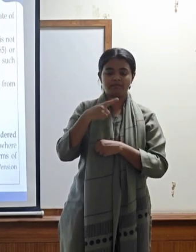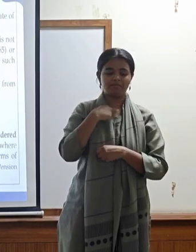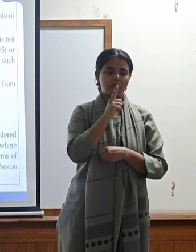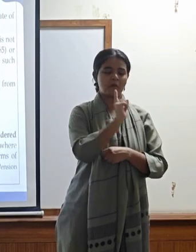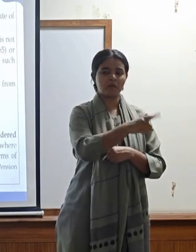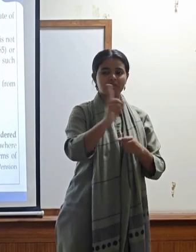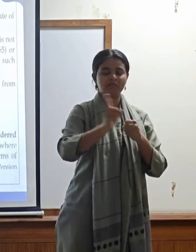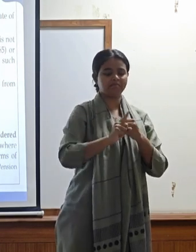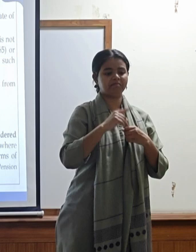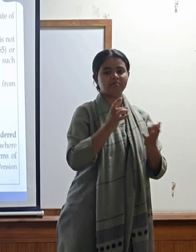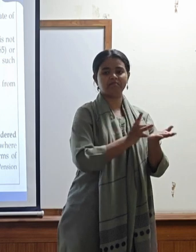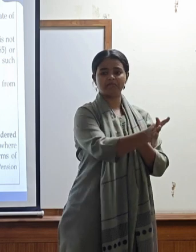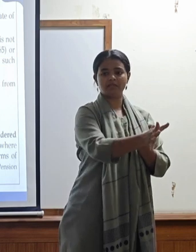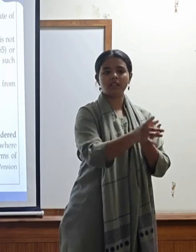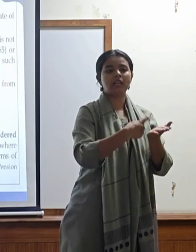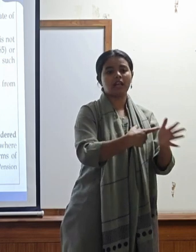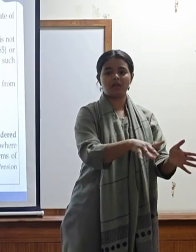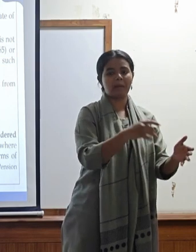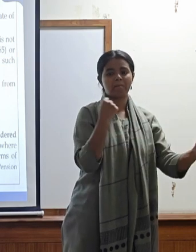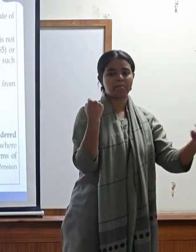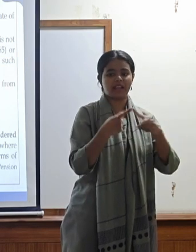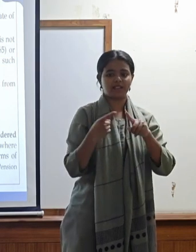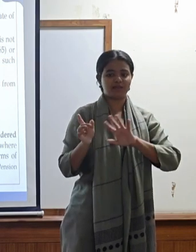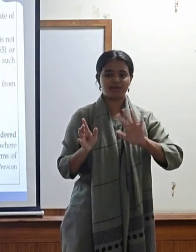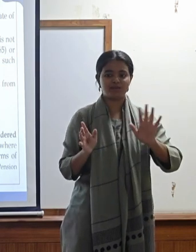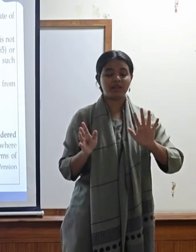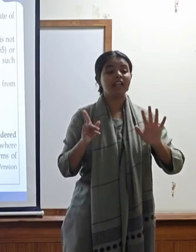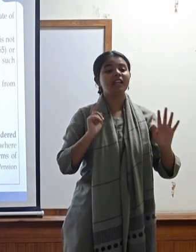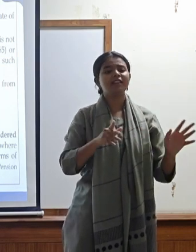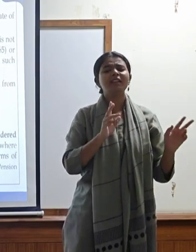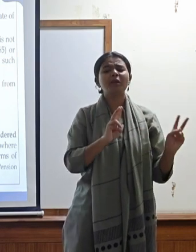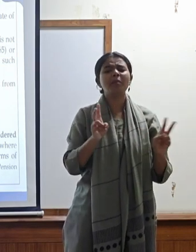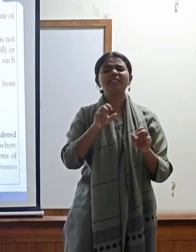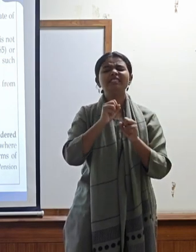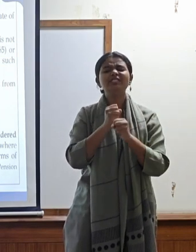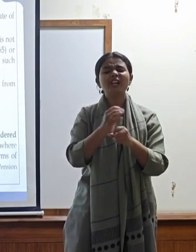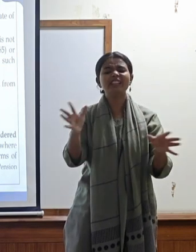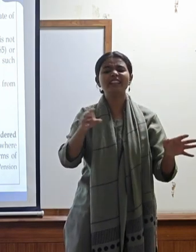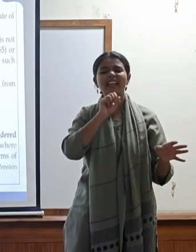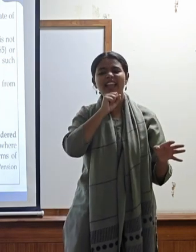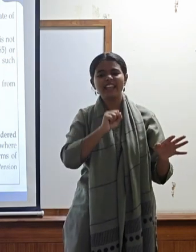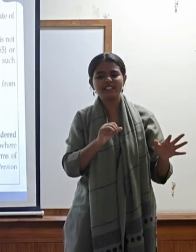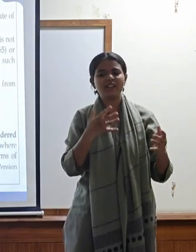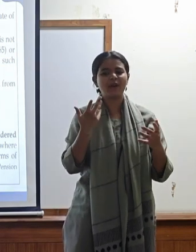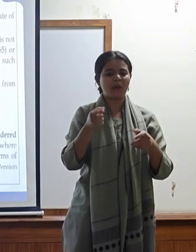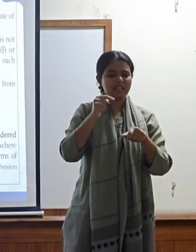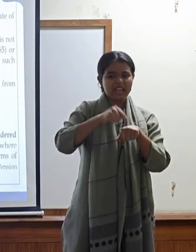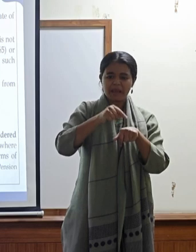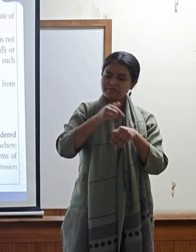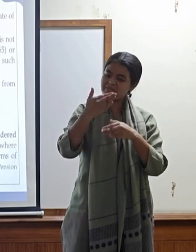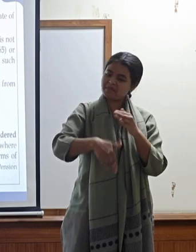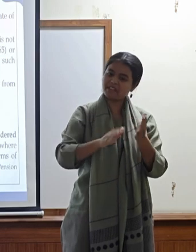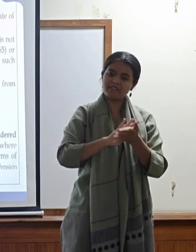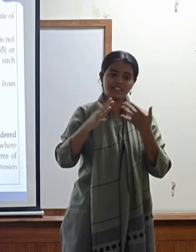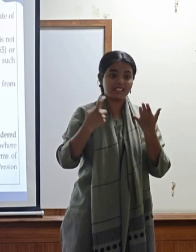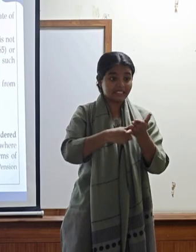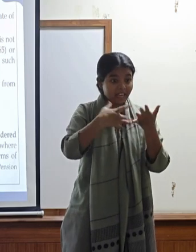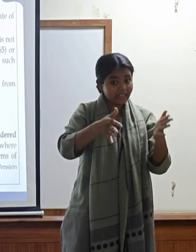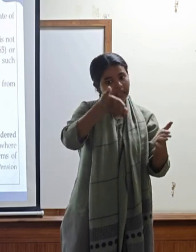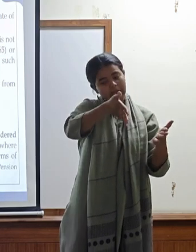एलिजिबल नहीं है। नॉर्मली अगर उसे रिटायर किया गया है तो वो एलिजिबल है यूपीएस का बेनिफिट लेने के लिए। और अगर किसी भी एम्प्लॉय